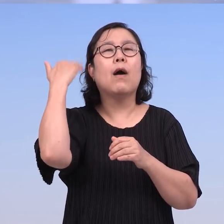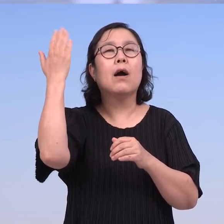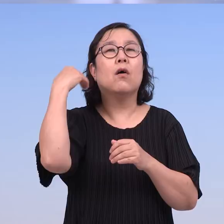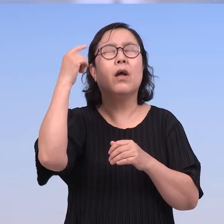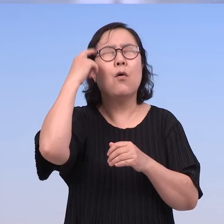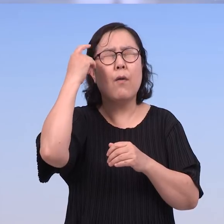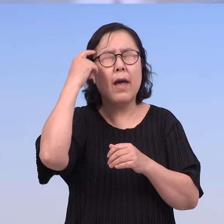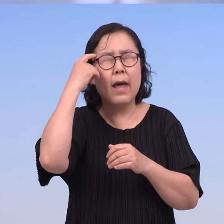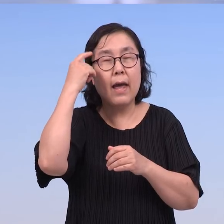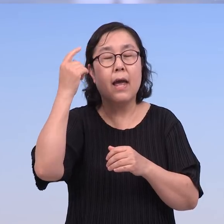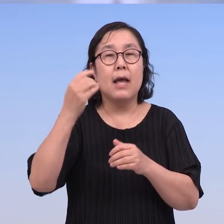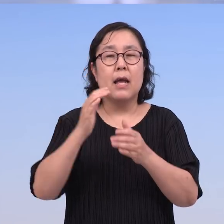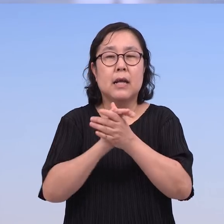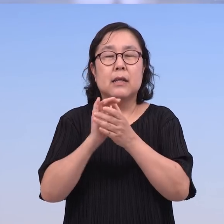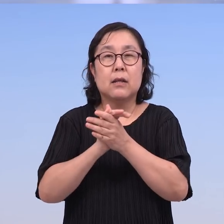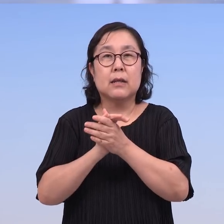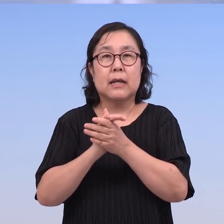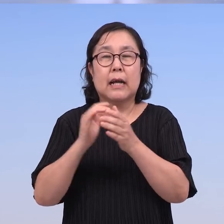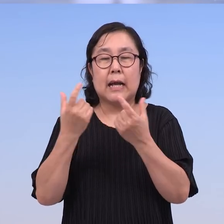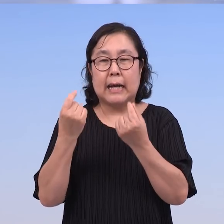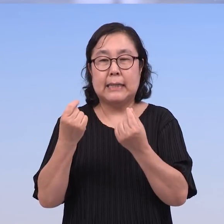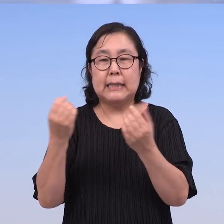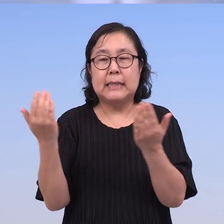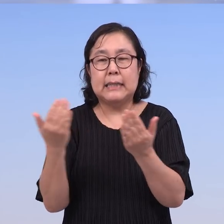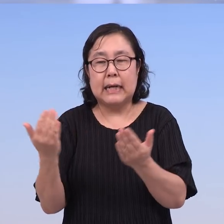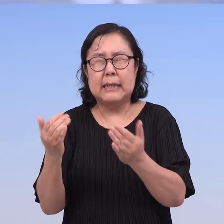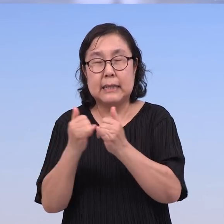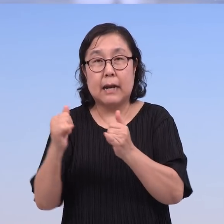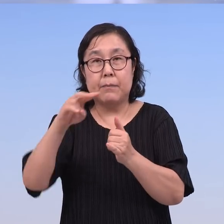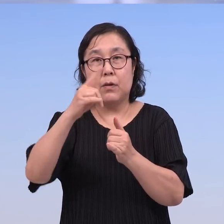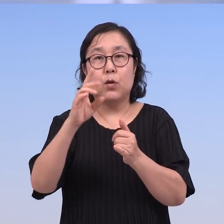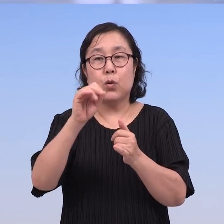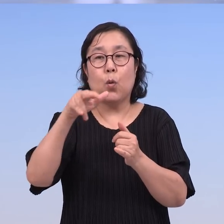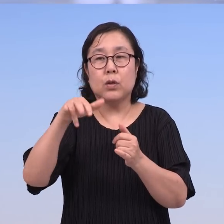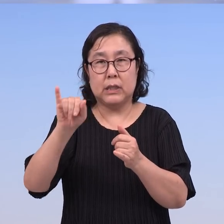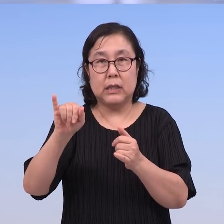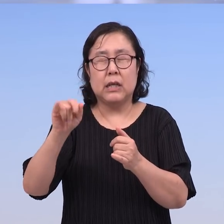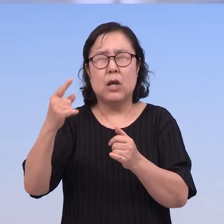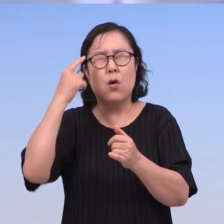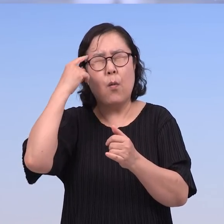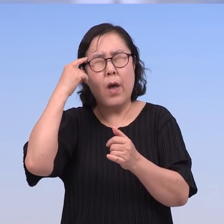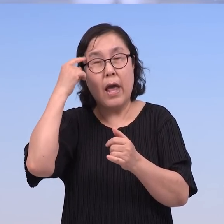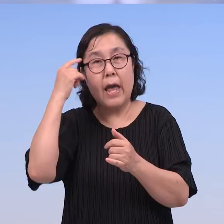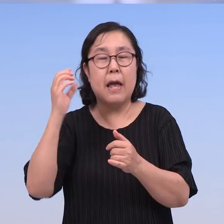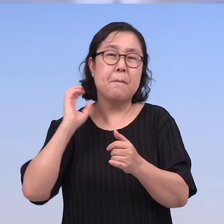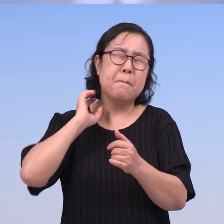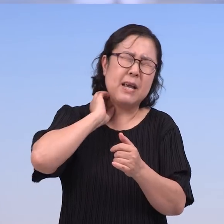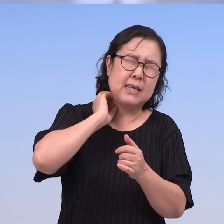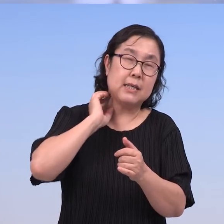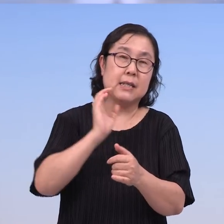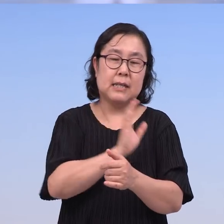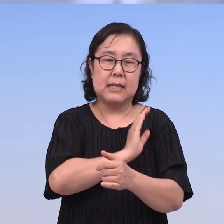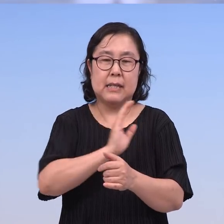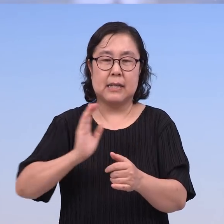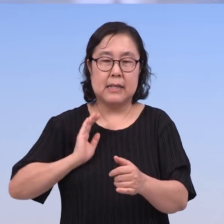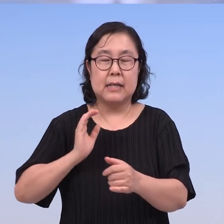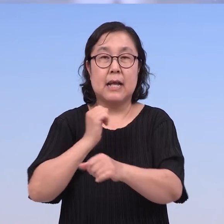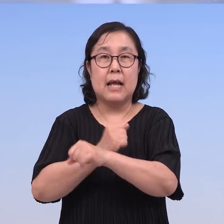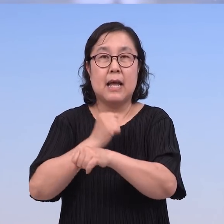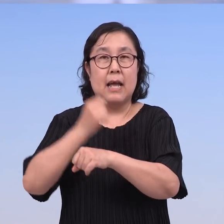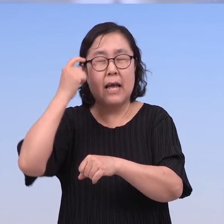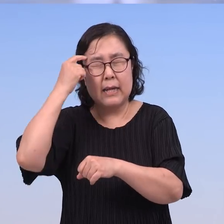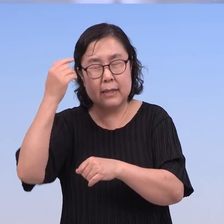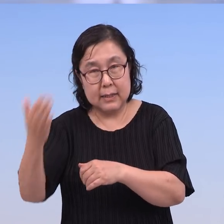동지들을 배신했어? 자기랑도 함께 독립운동하던 그 동지였으니까 그를